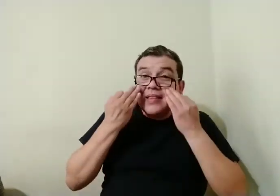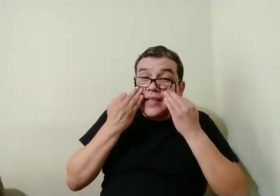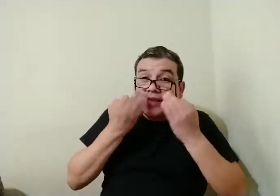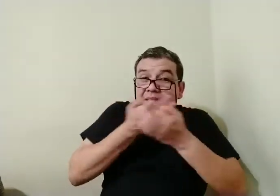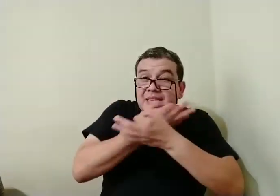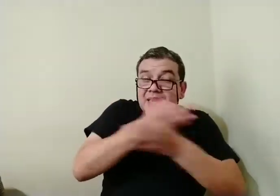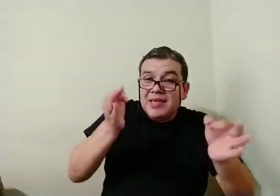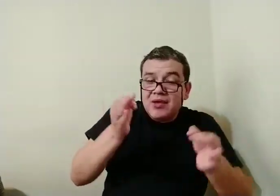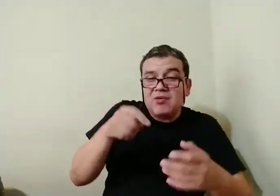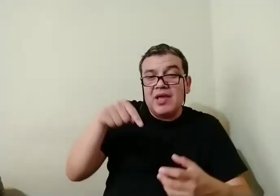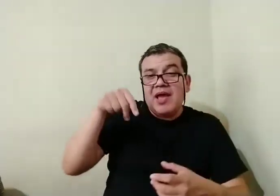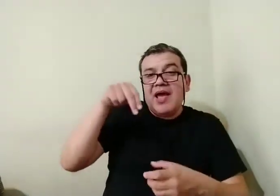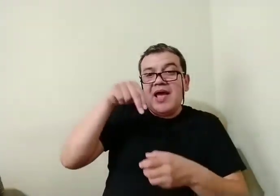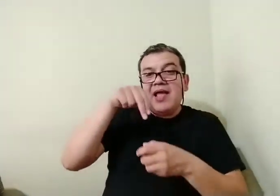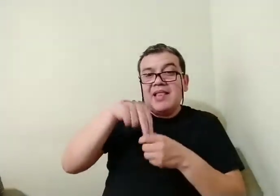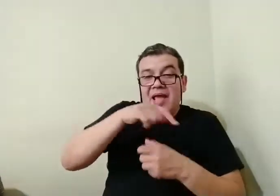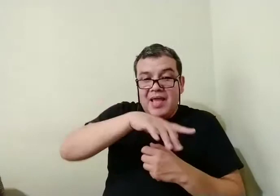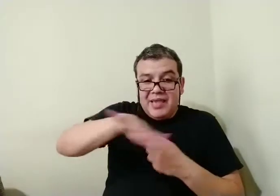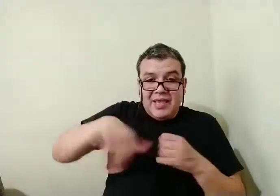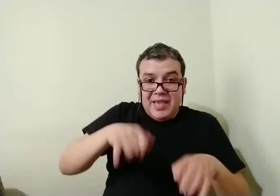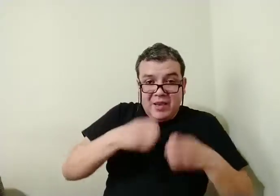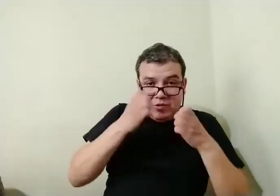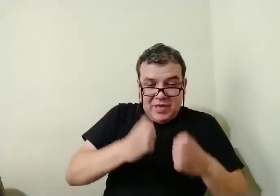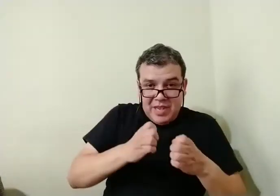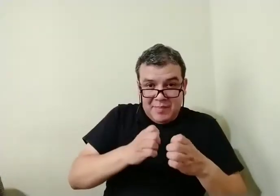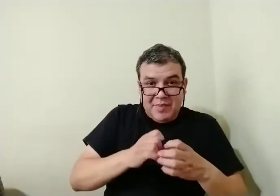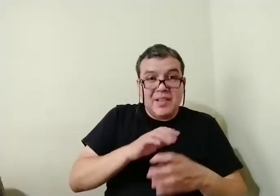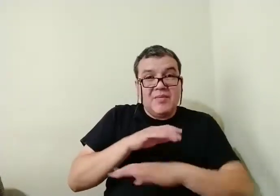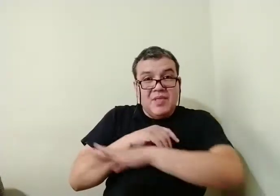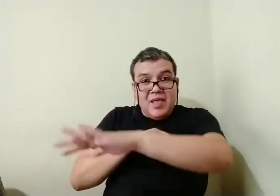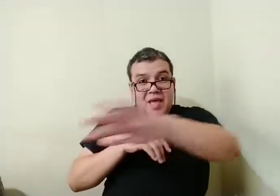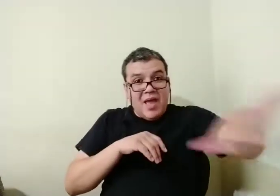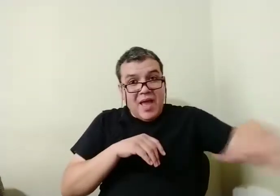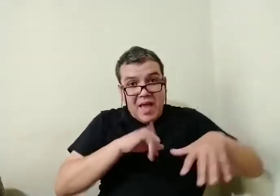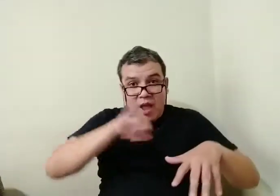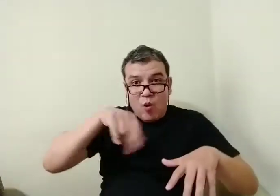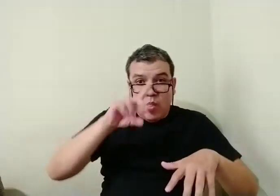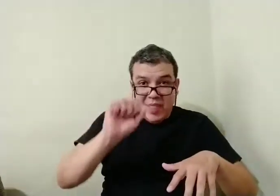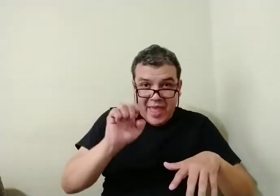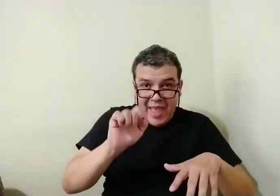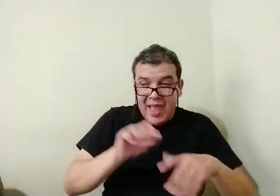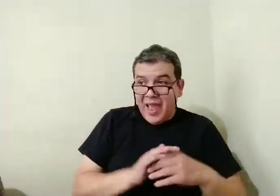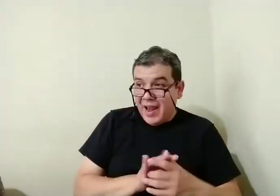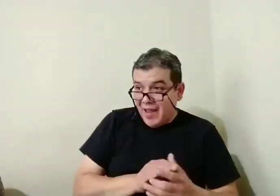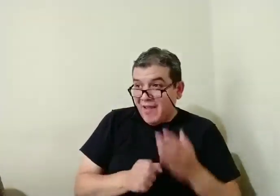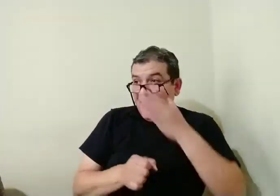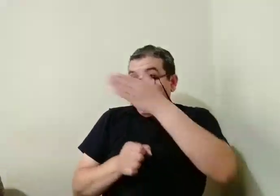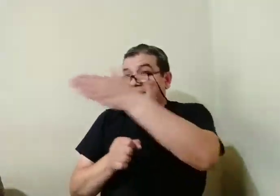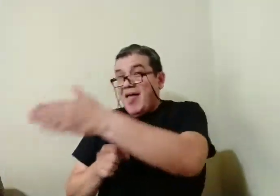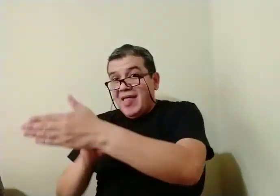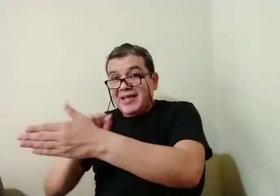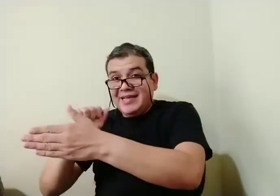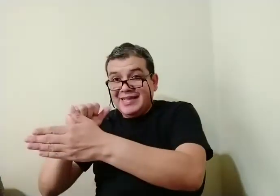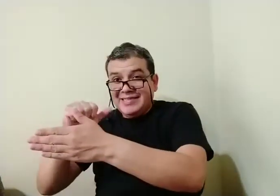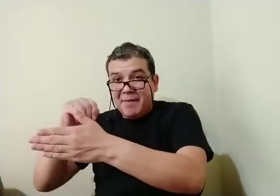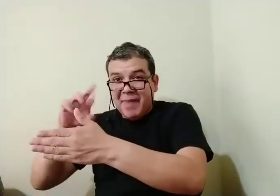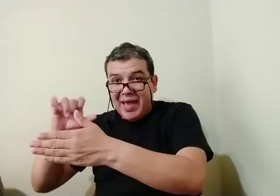tierra. Hechos 1:8. El Espíritu Santo los guiaría y